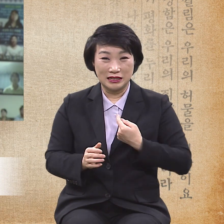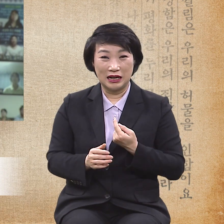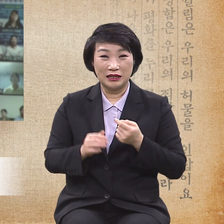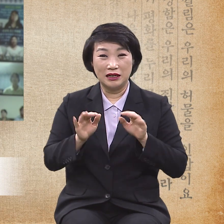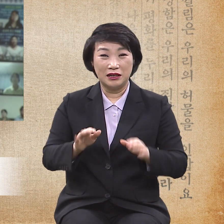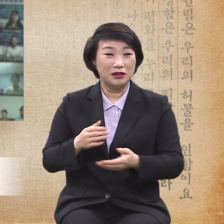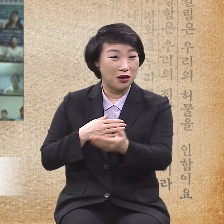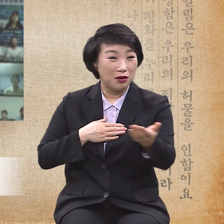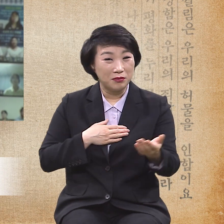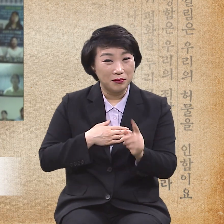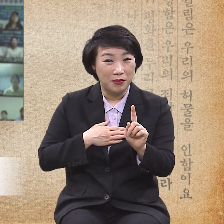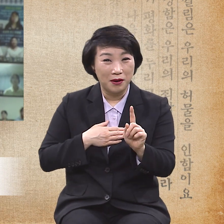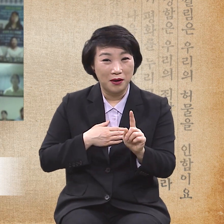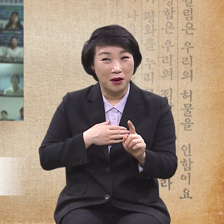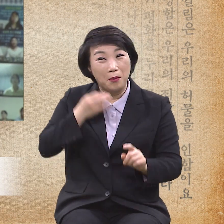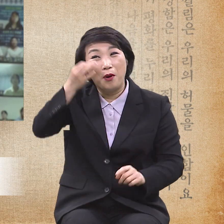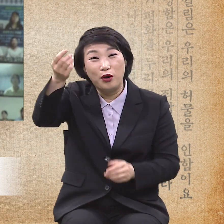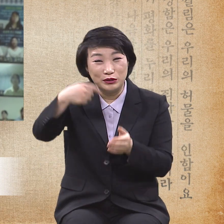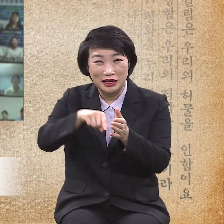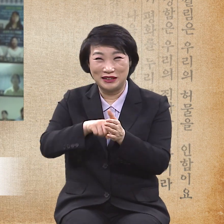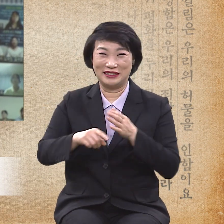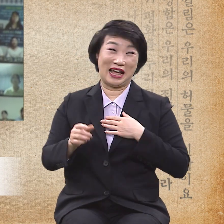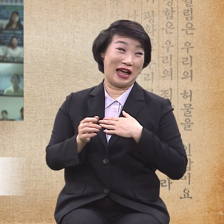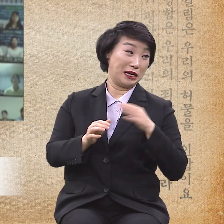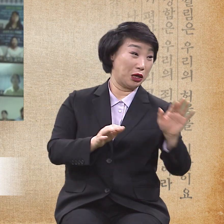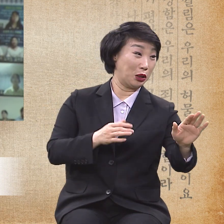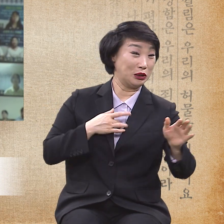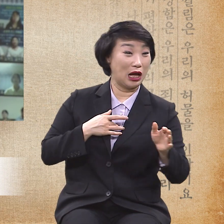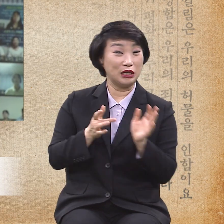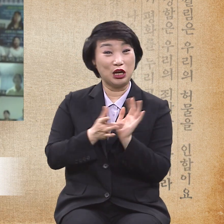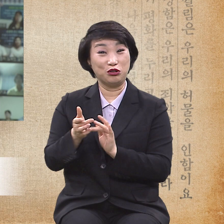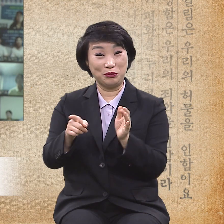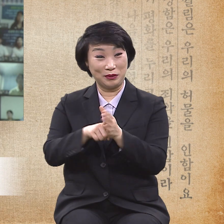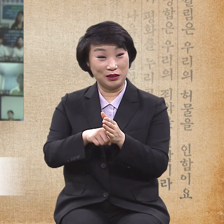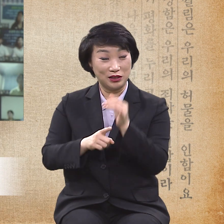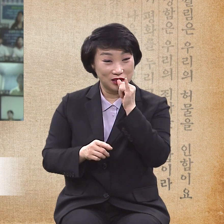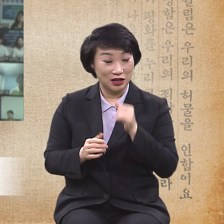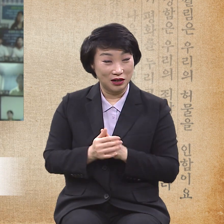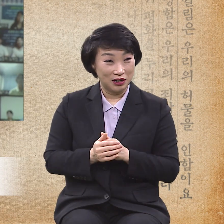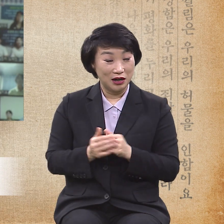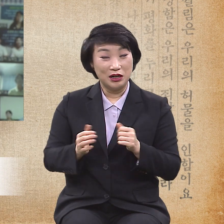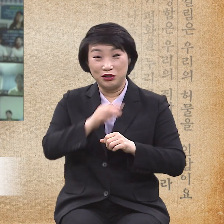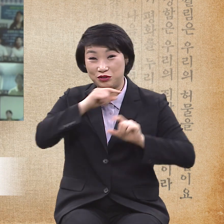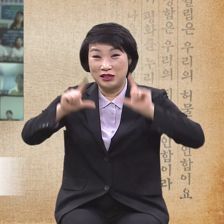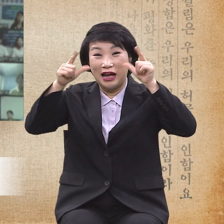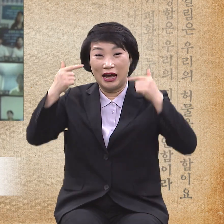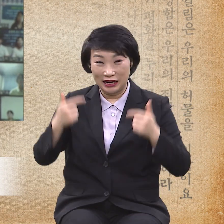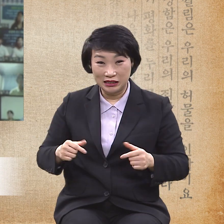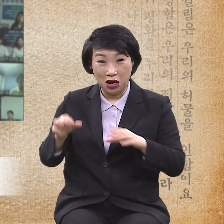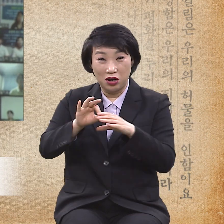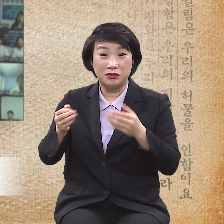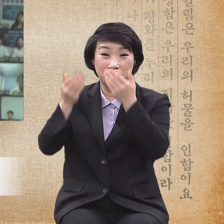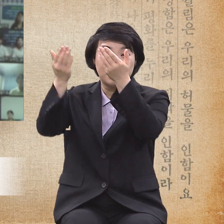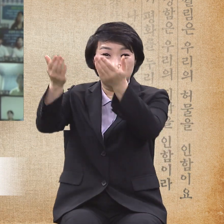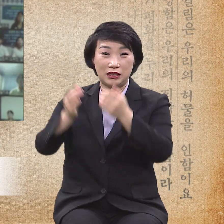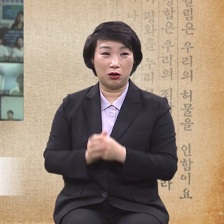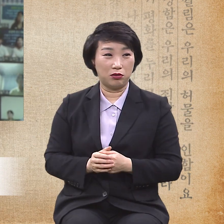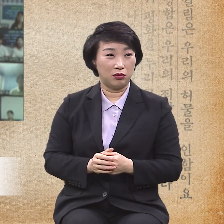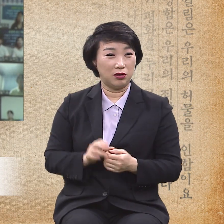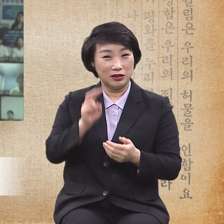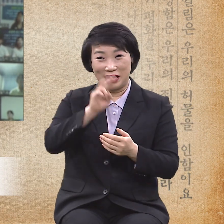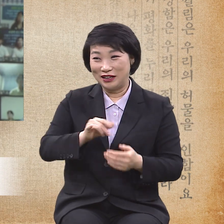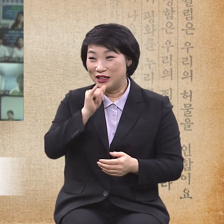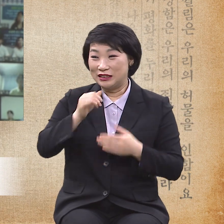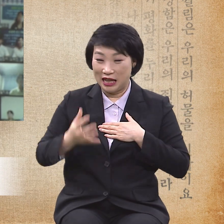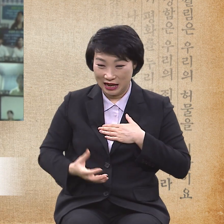자기들이 그저 난 예수 믿는 사람이니까 주일날은 항상 헌금하는 게 아니야.